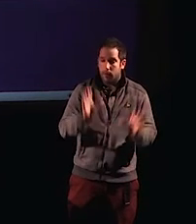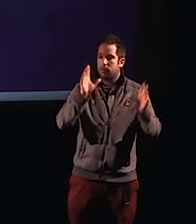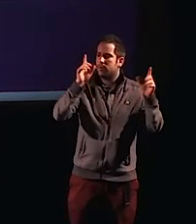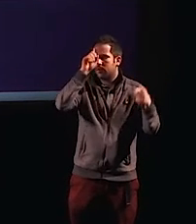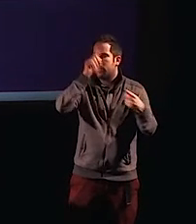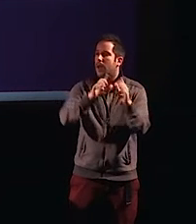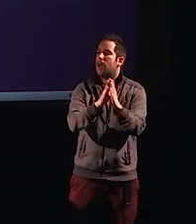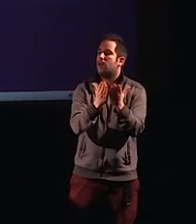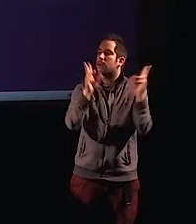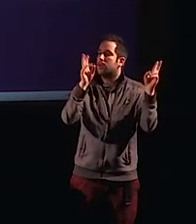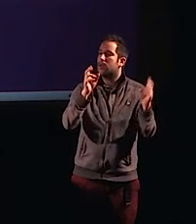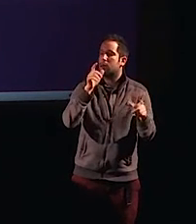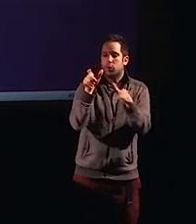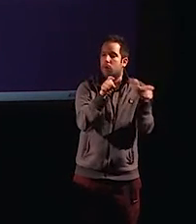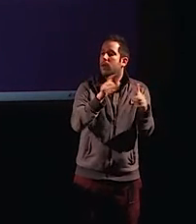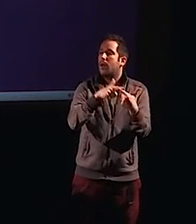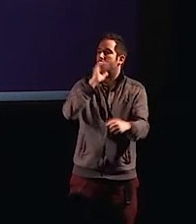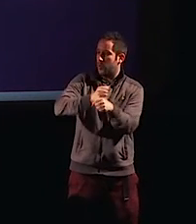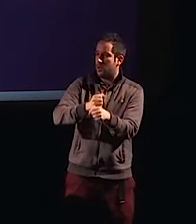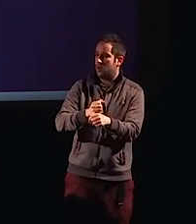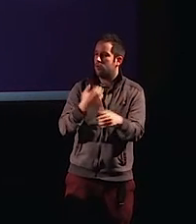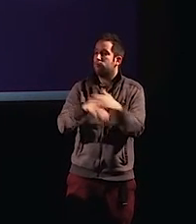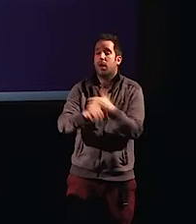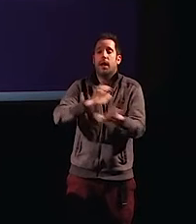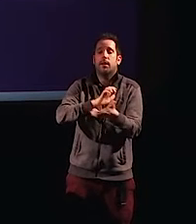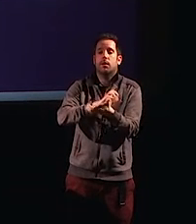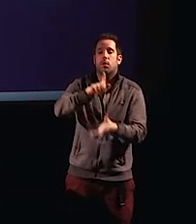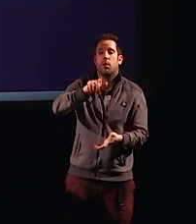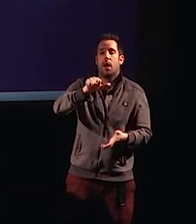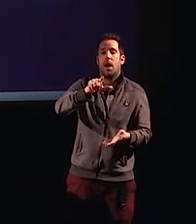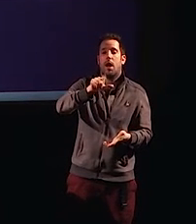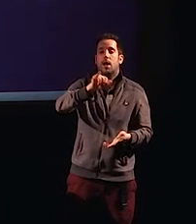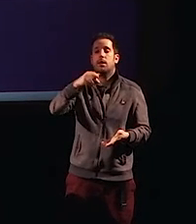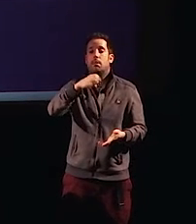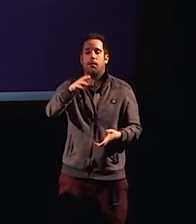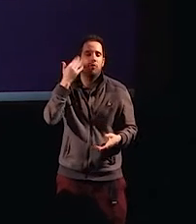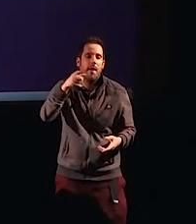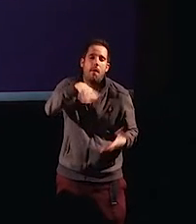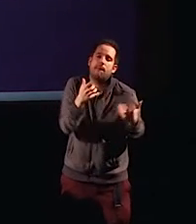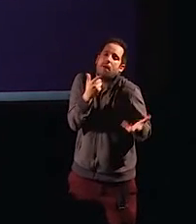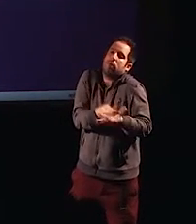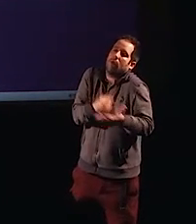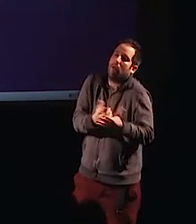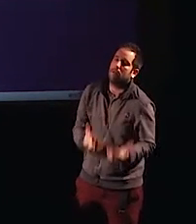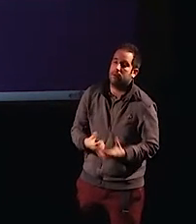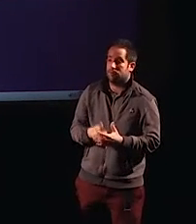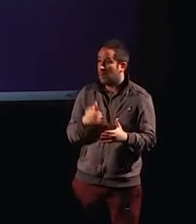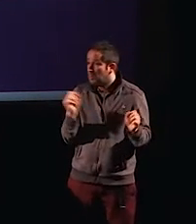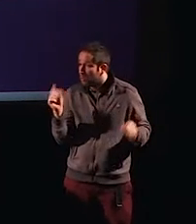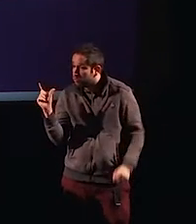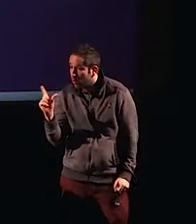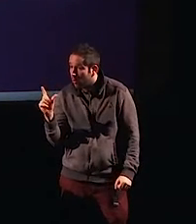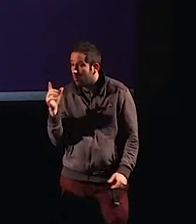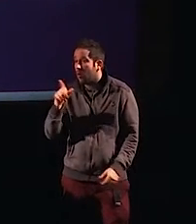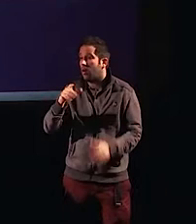punir. Surveiller et punir, c'est un livre chez Tel Gallimard, pour ceux qui ont très envie de l'acheter, et vous avez très envie de l'acheter, qui coûte pas très cher du coup,